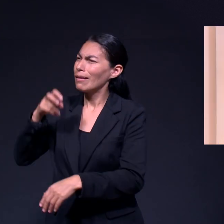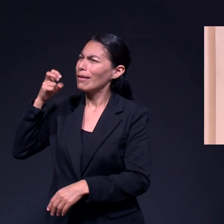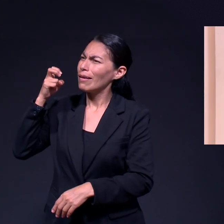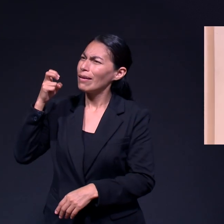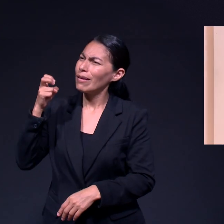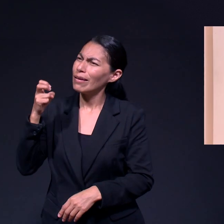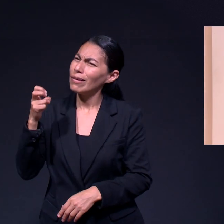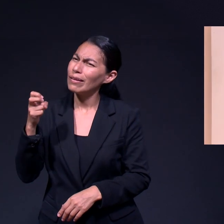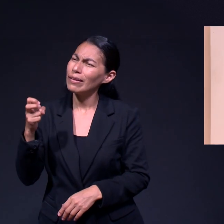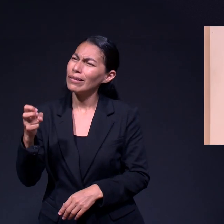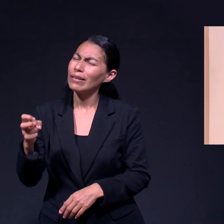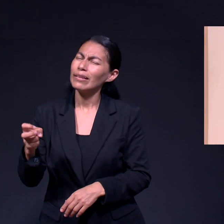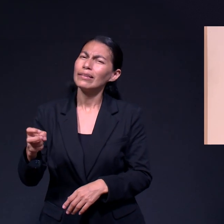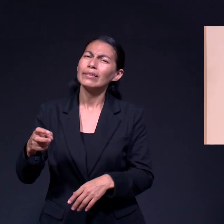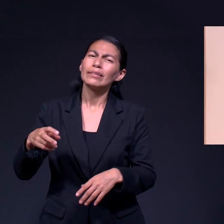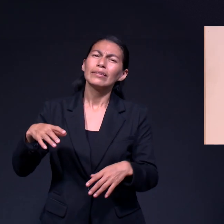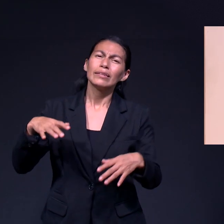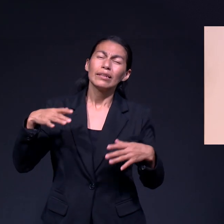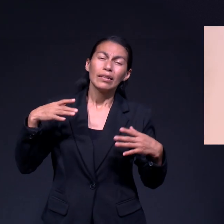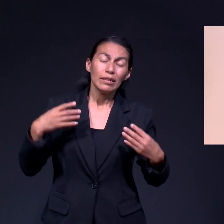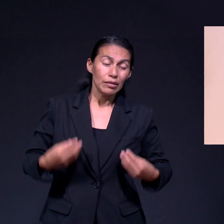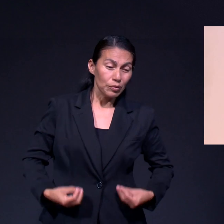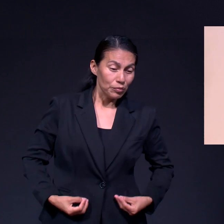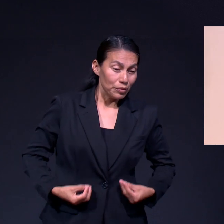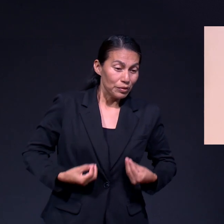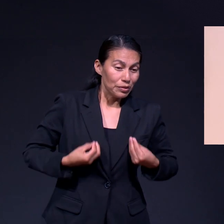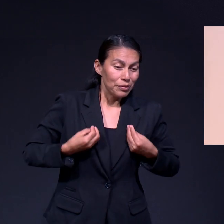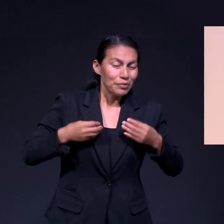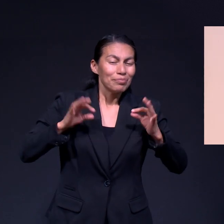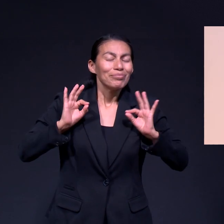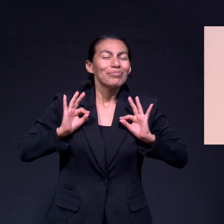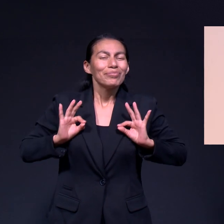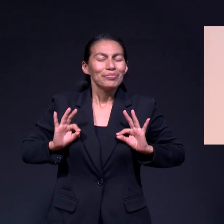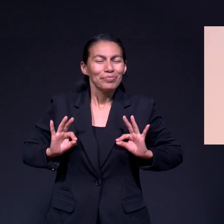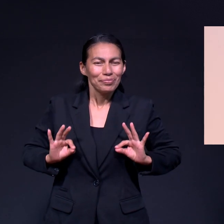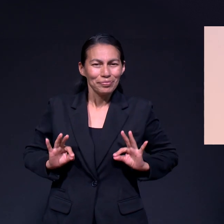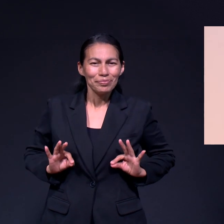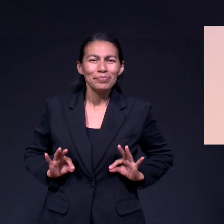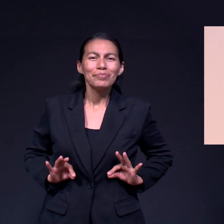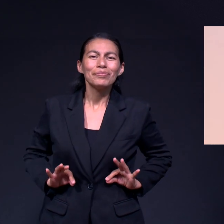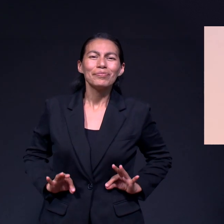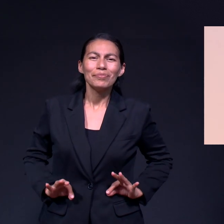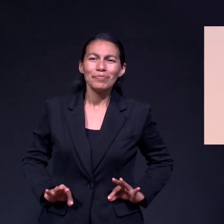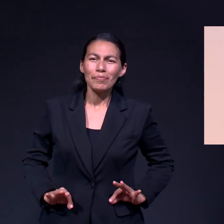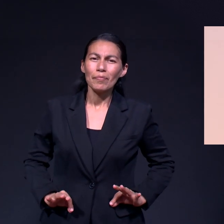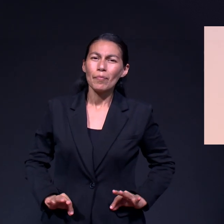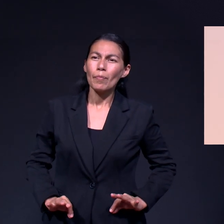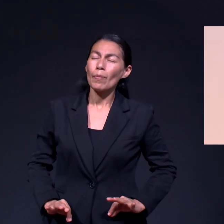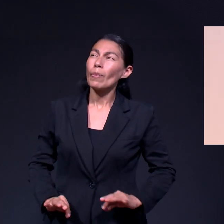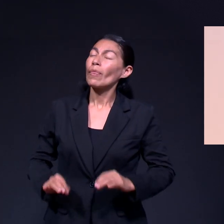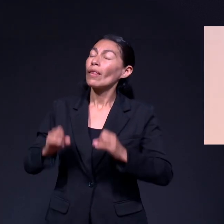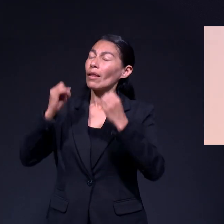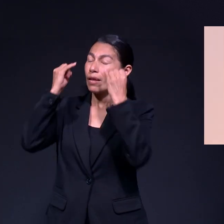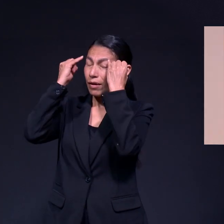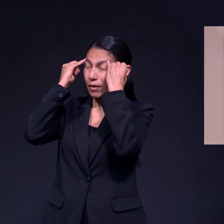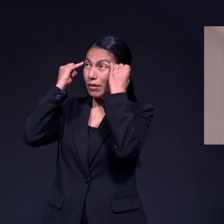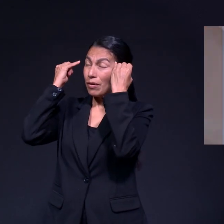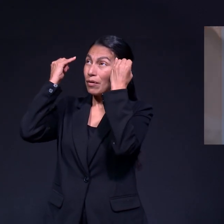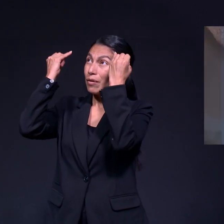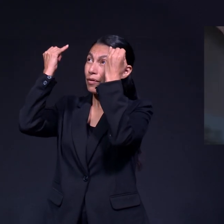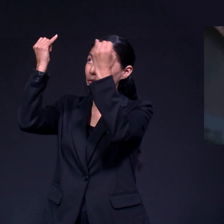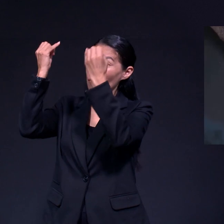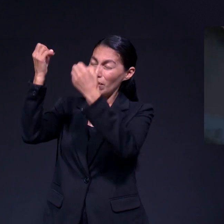morará Bajo la sombra del Omnipotente